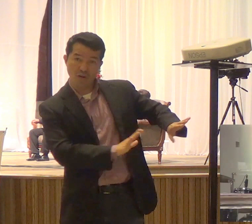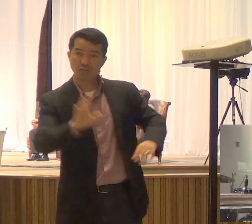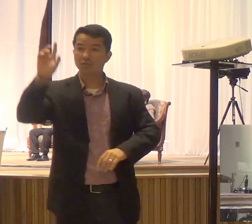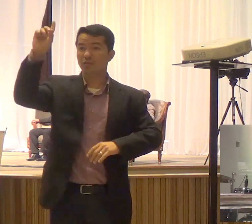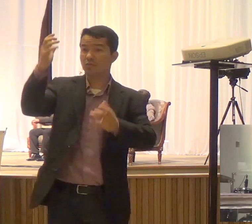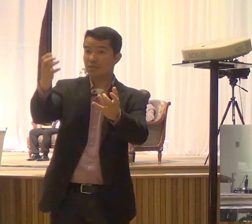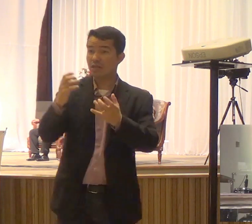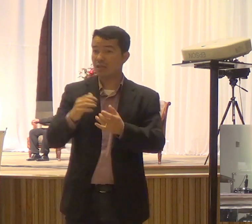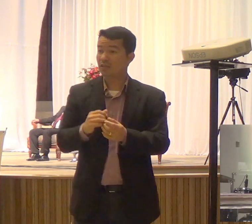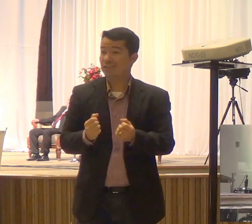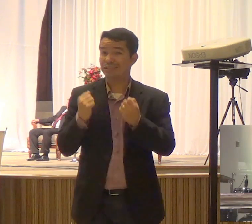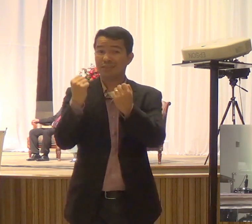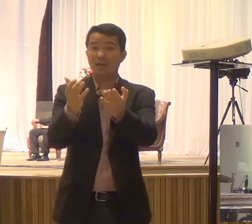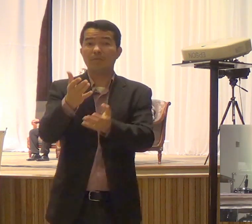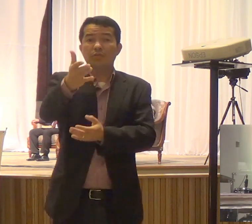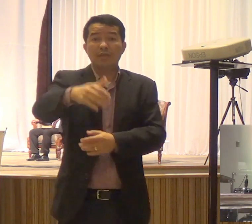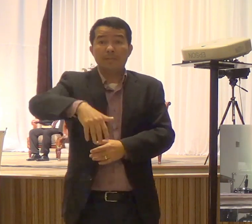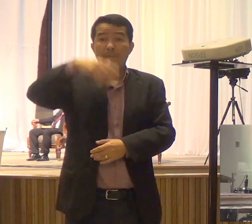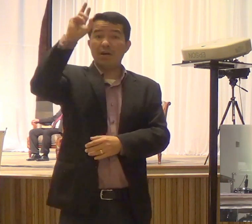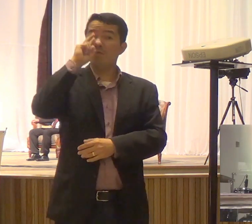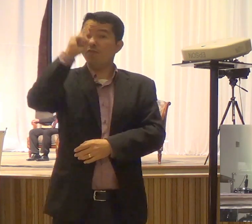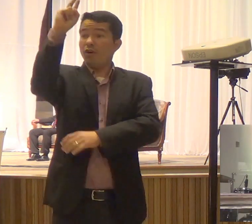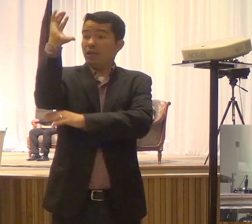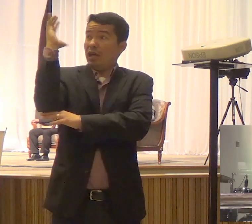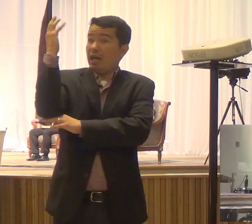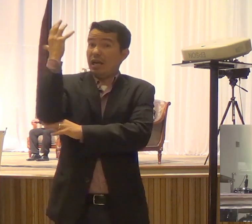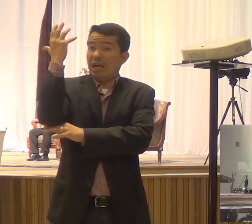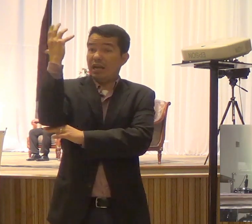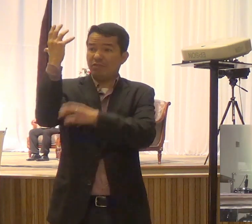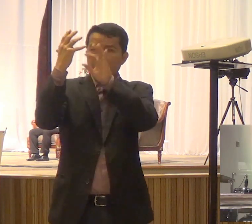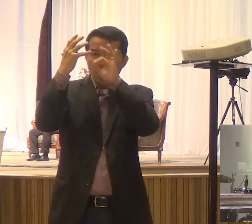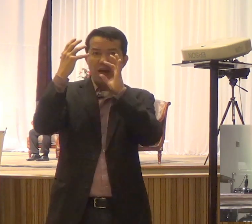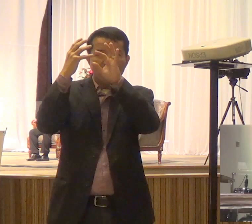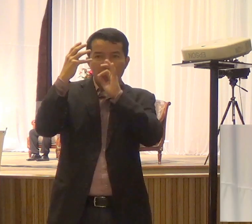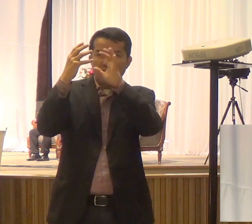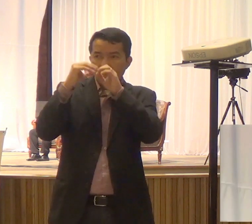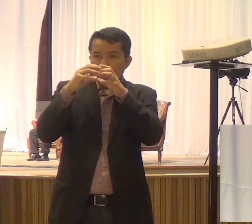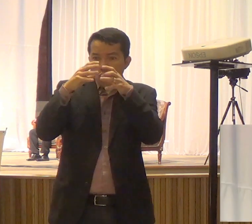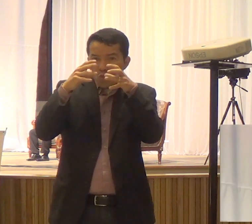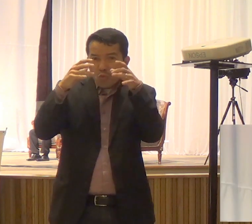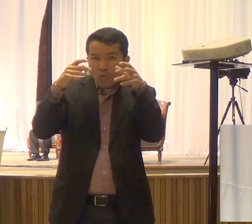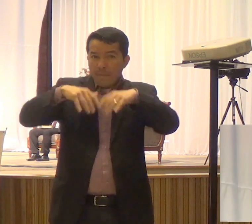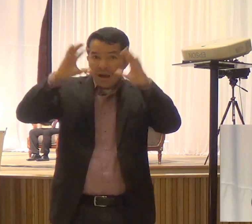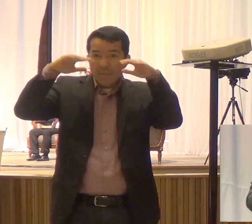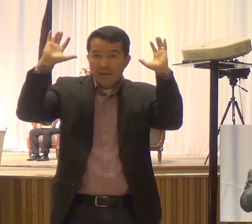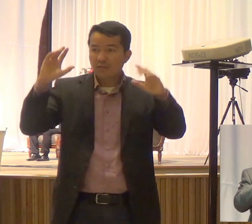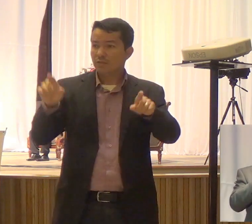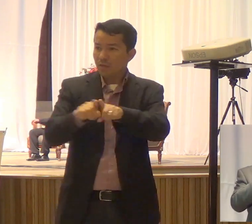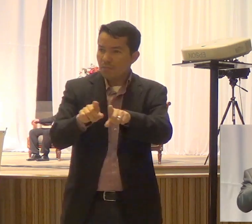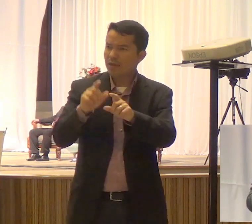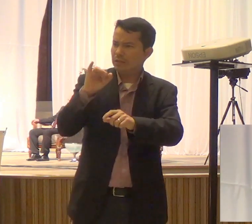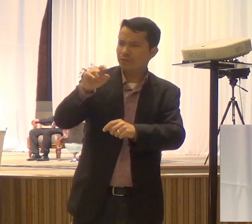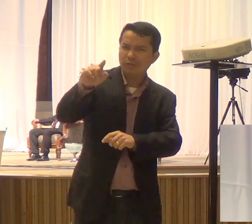você videira, verdinha, bonita, dando frutos para a honra e para a glória dEle. E que se existem